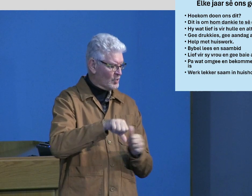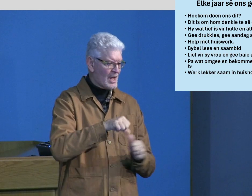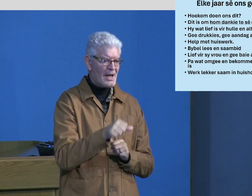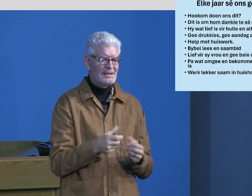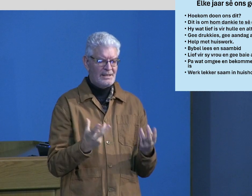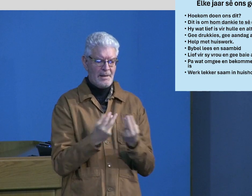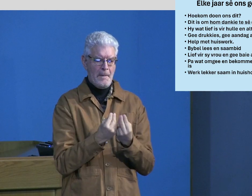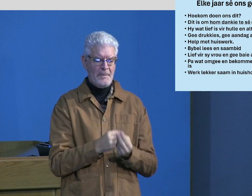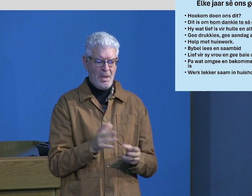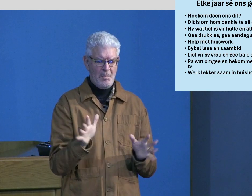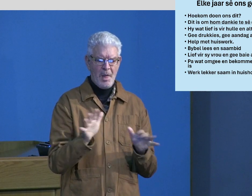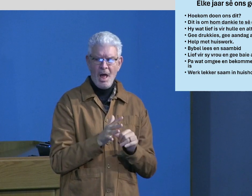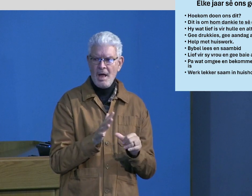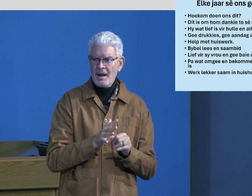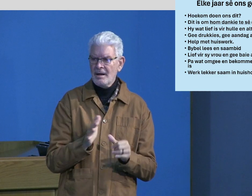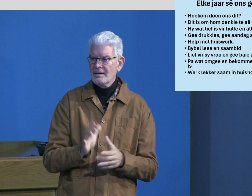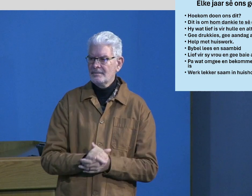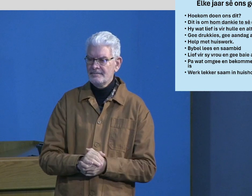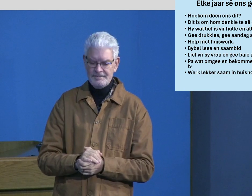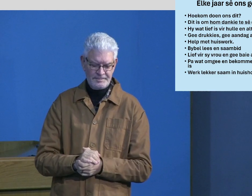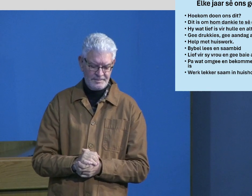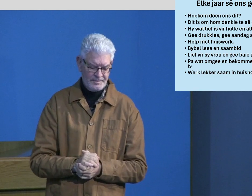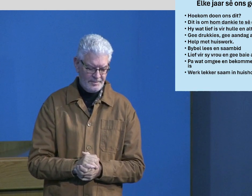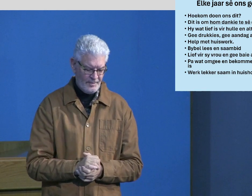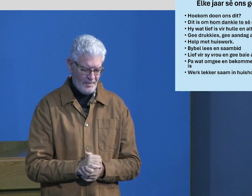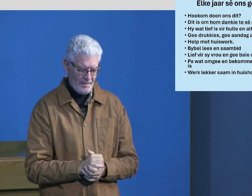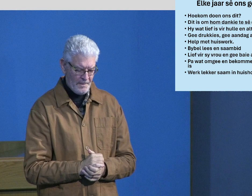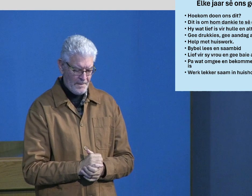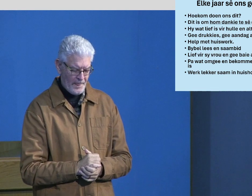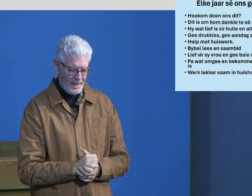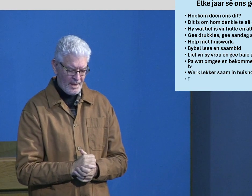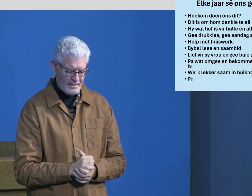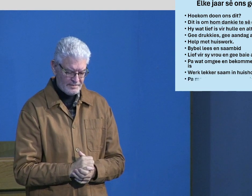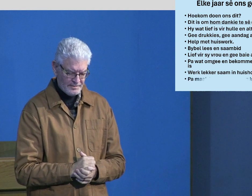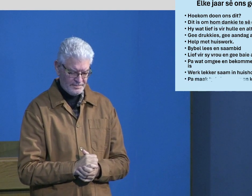So dan kan jy sit en saam gesels en sosialiseer.